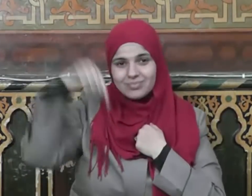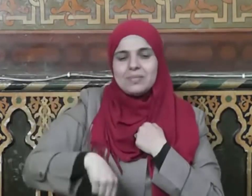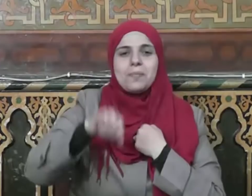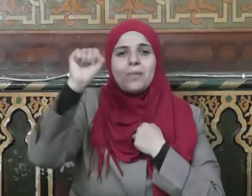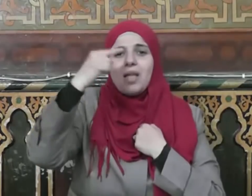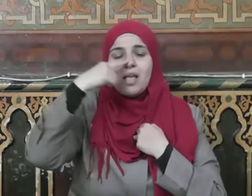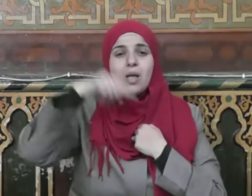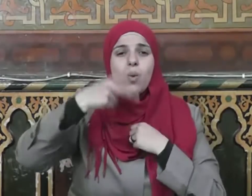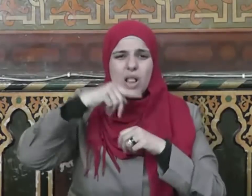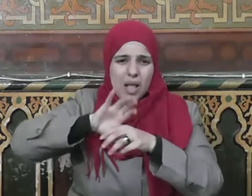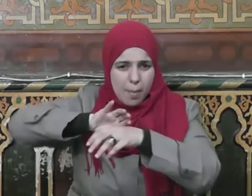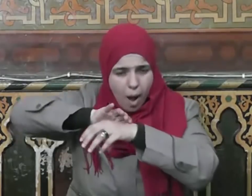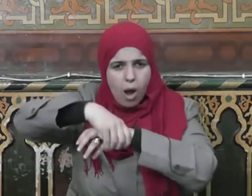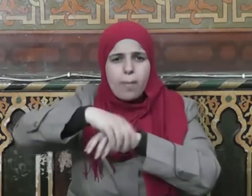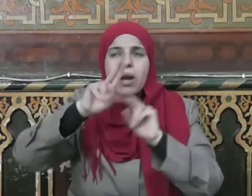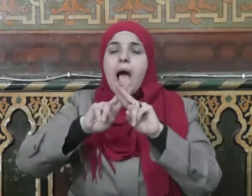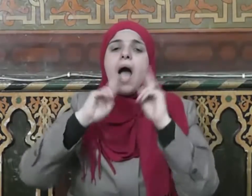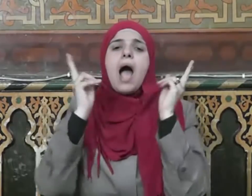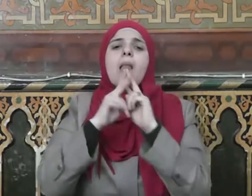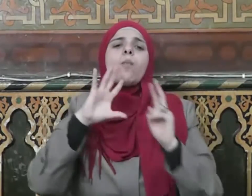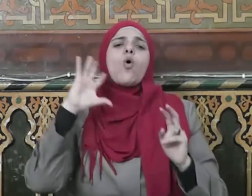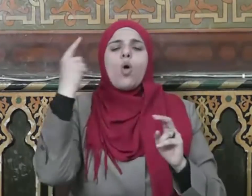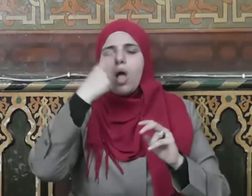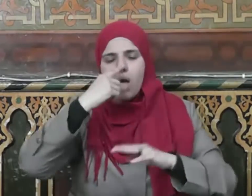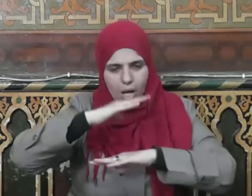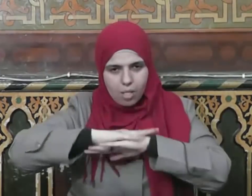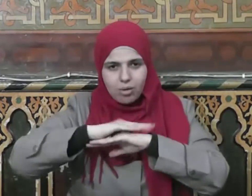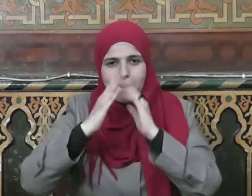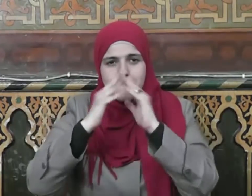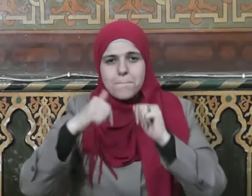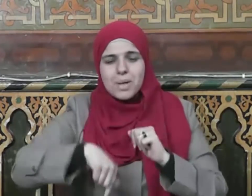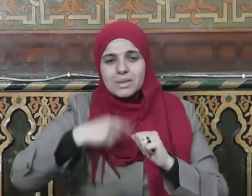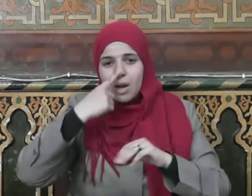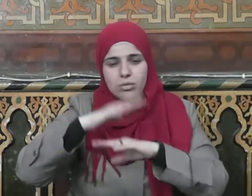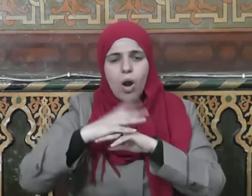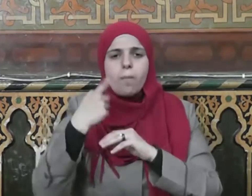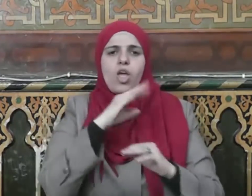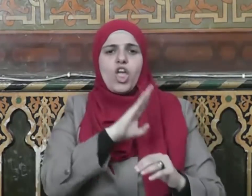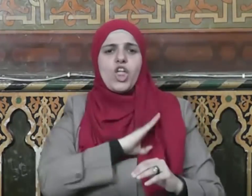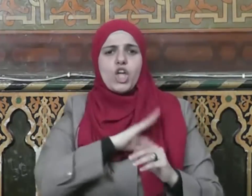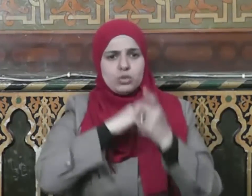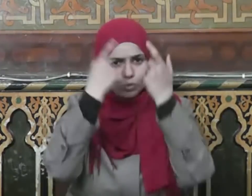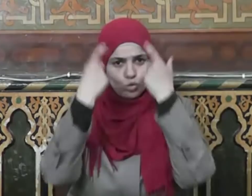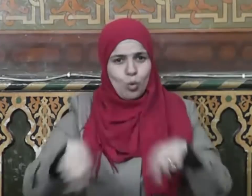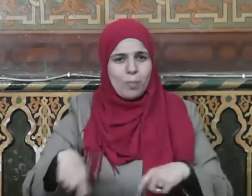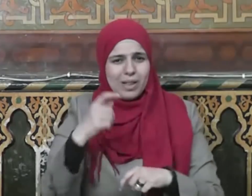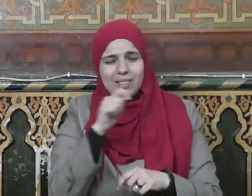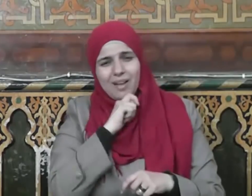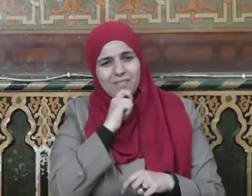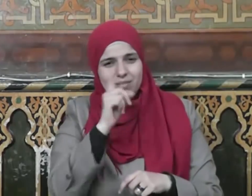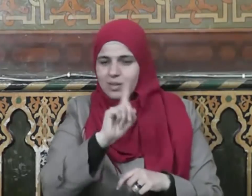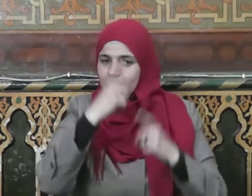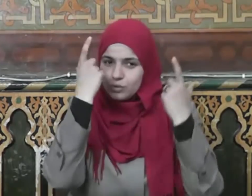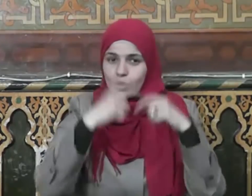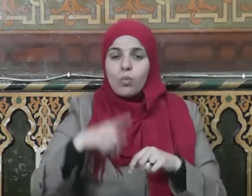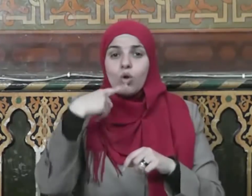وأجبرت العالم كله على احترام مصر وقواتها المسلحة. وكان شعار